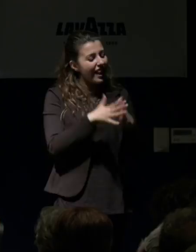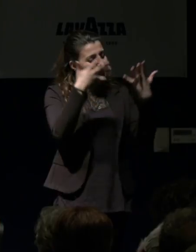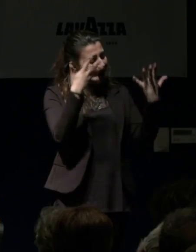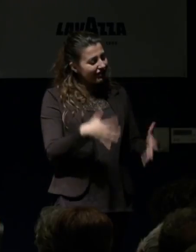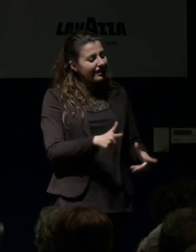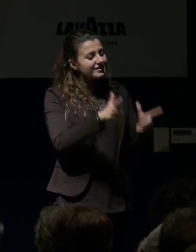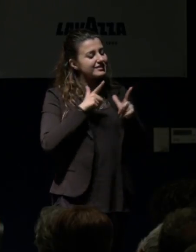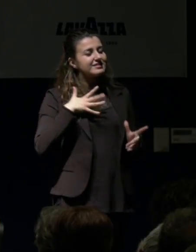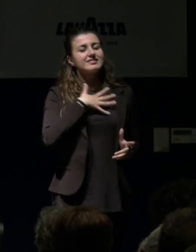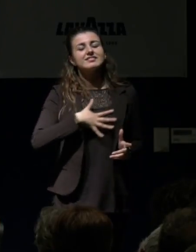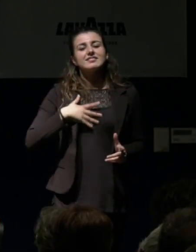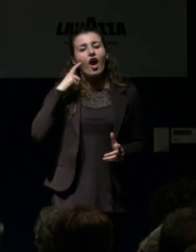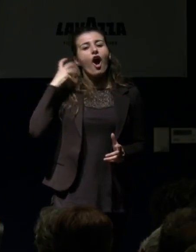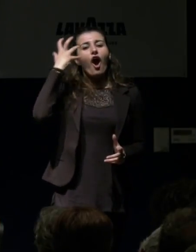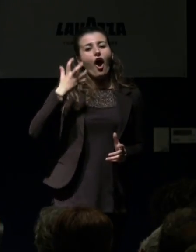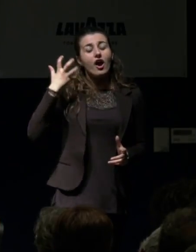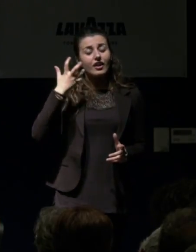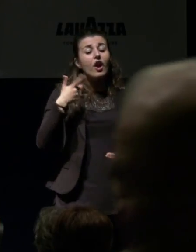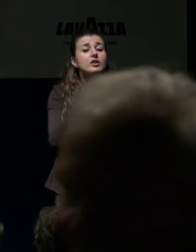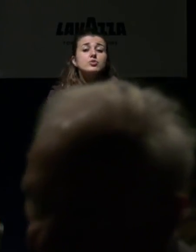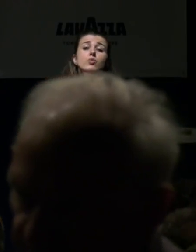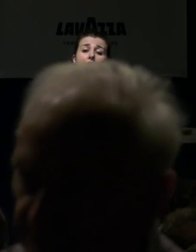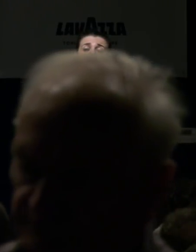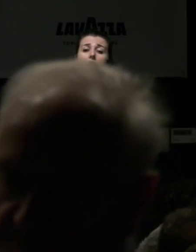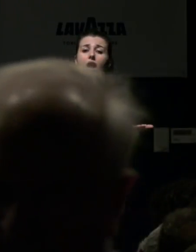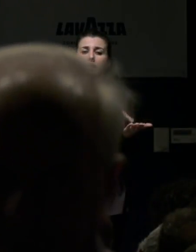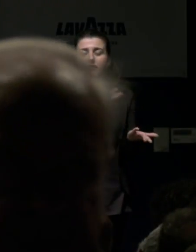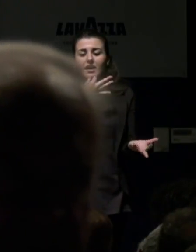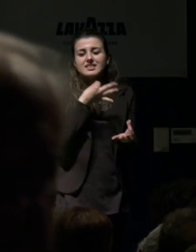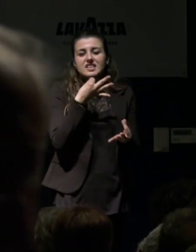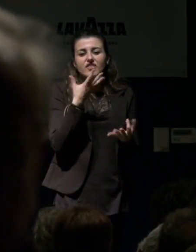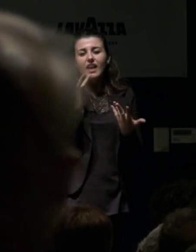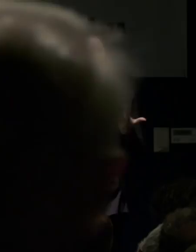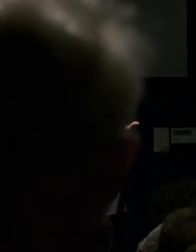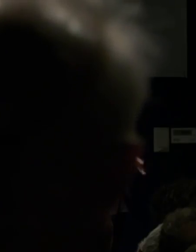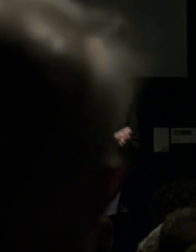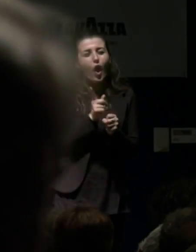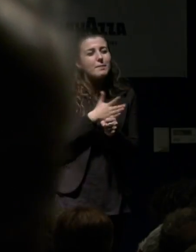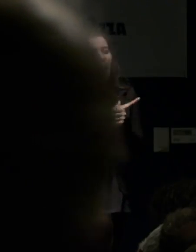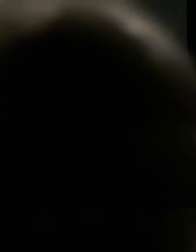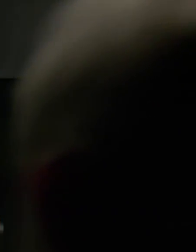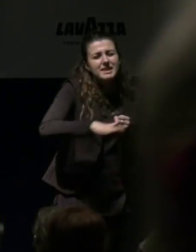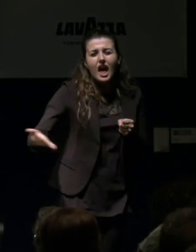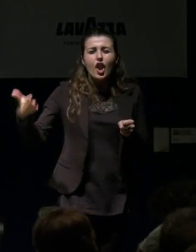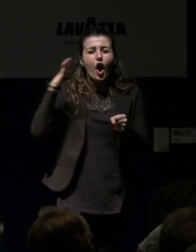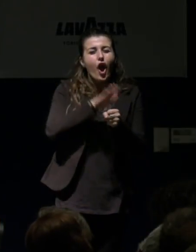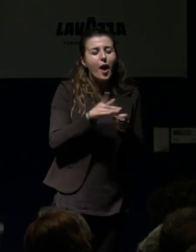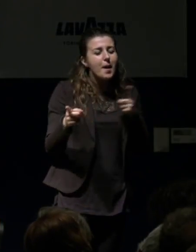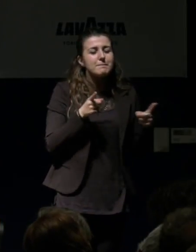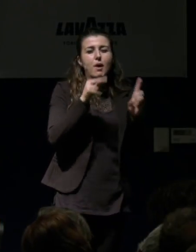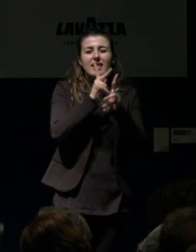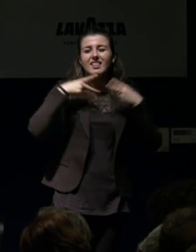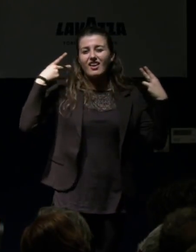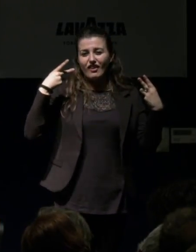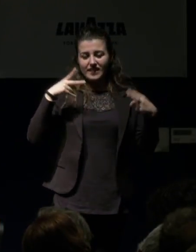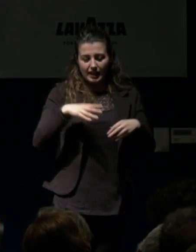appunto la sua letteratura è piena di questi momenti è quasi alla tentazione di dire che la sua scrittura sia riempimento di questi attimi felici